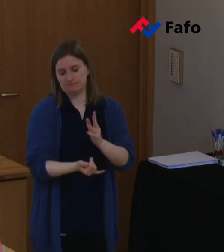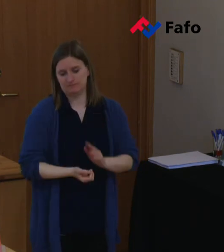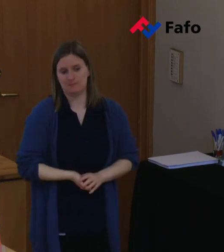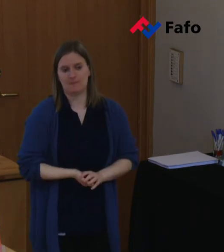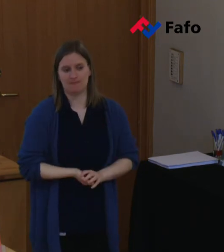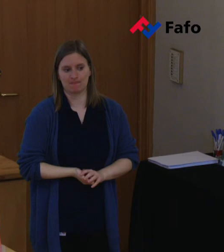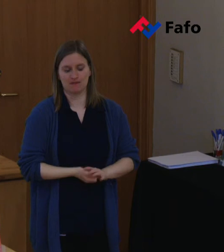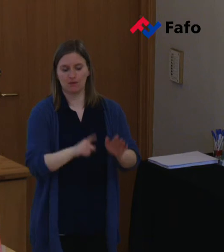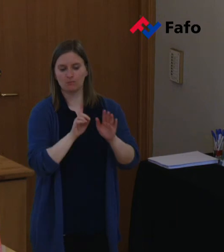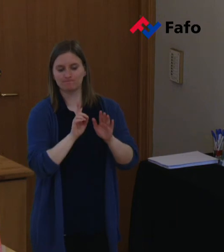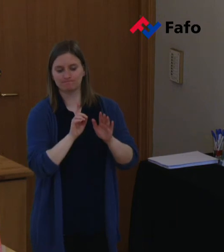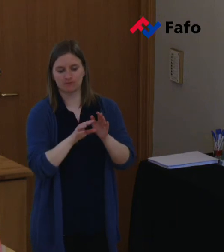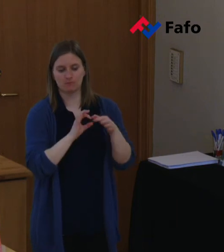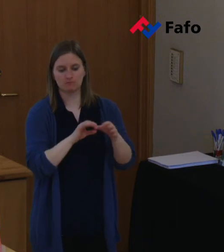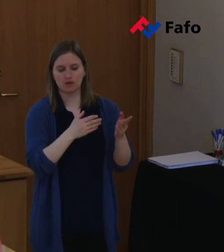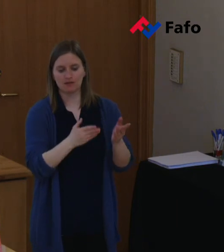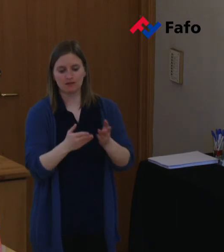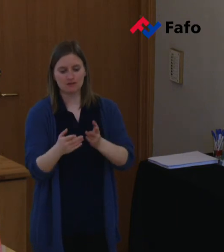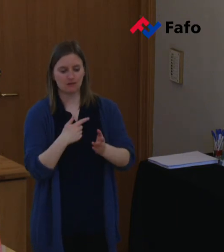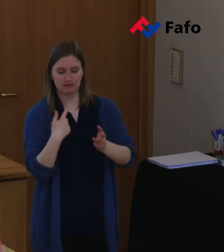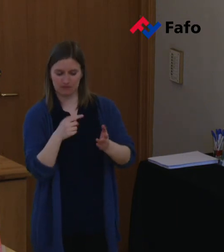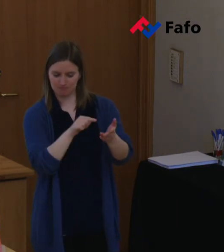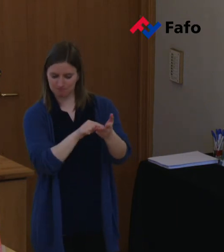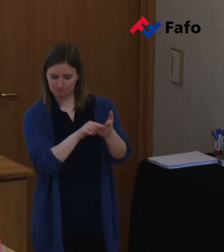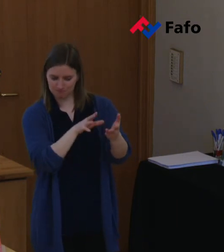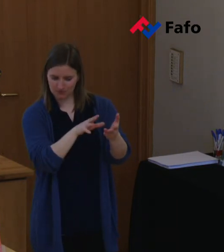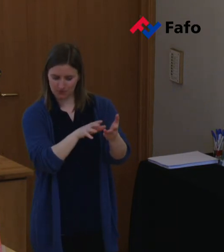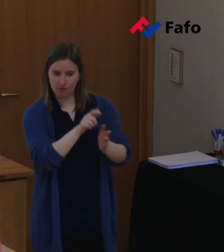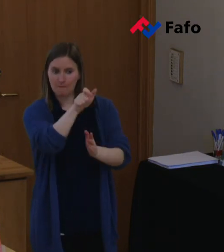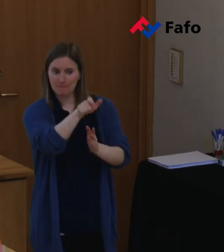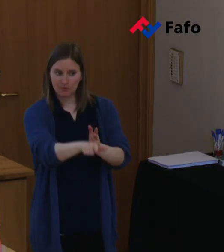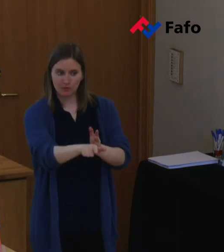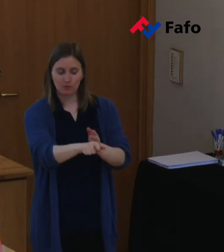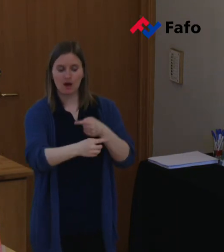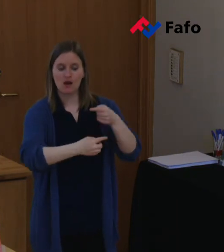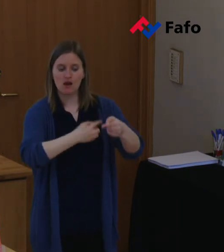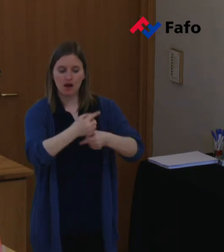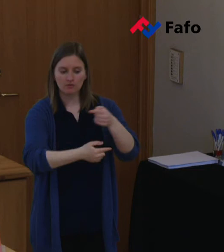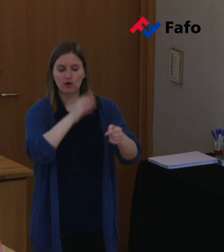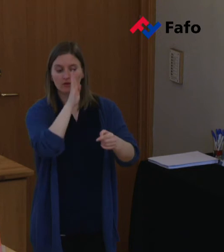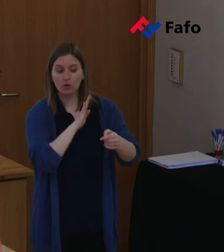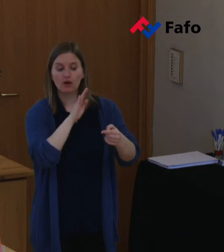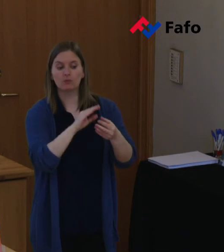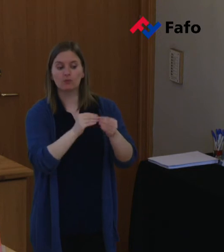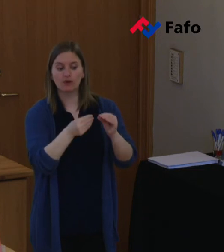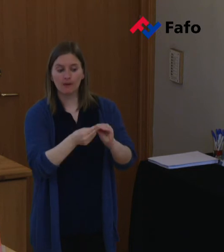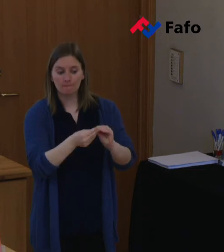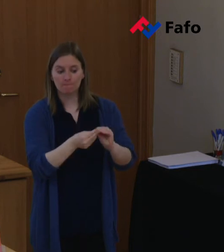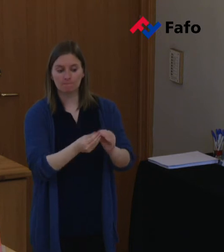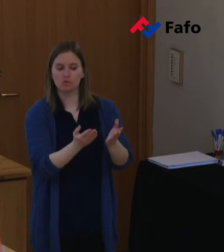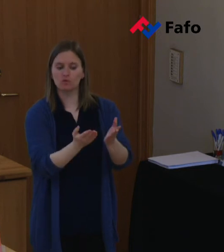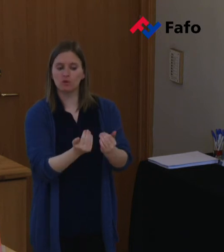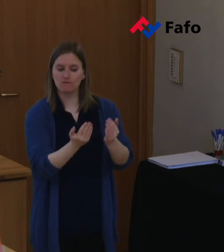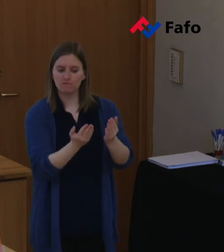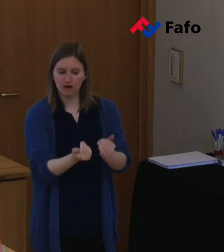Og når det gjelder tjenester, så peker vi veldig på at for personer med langvarige og alvorlige problemer, så forventes det